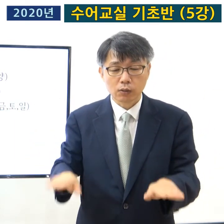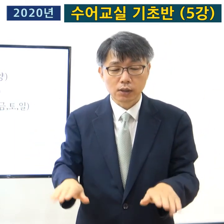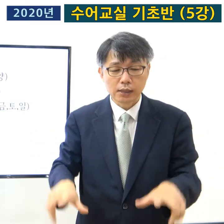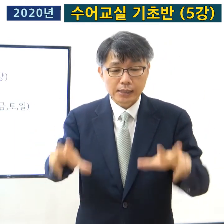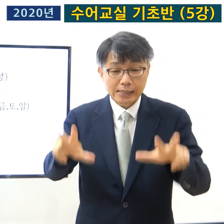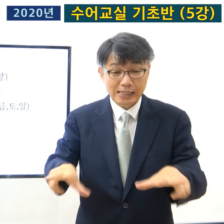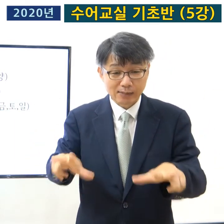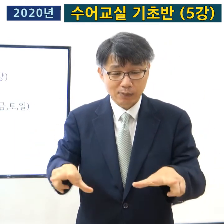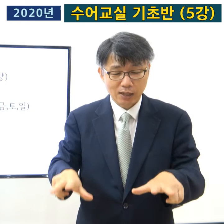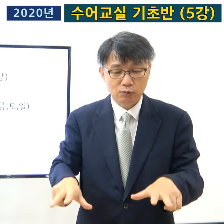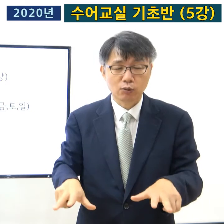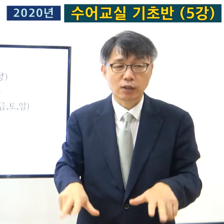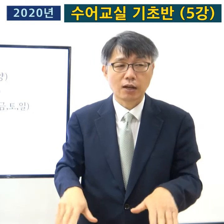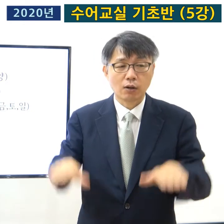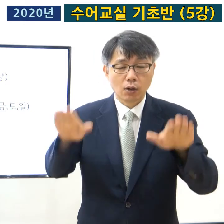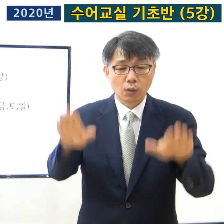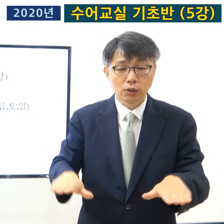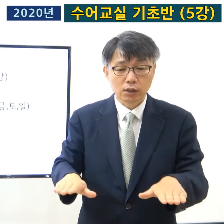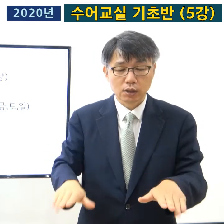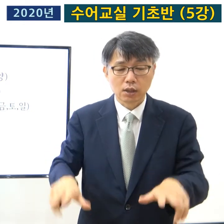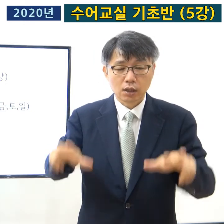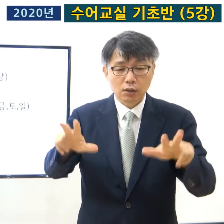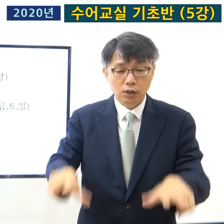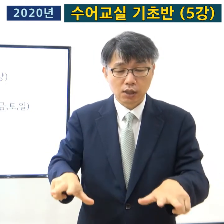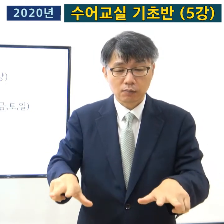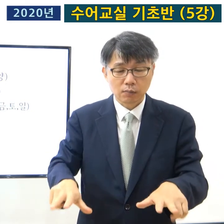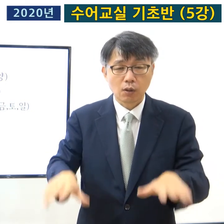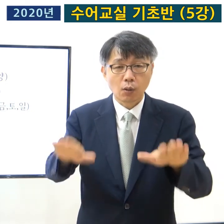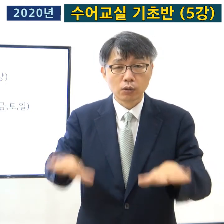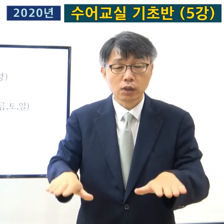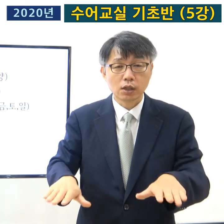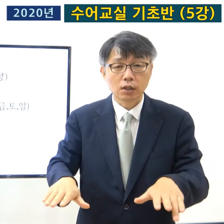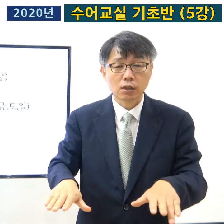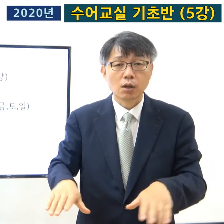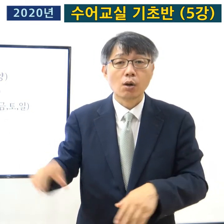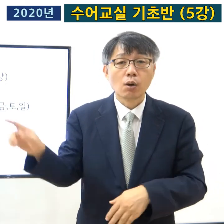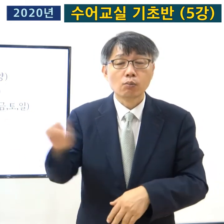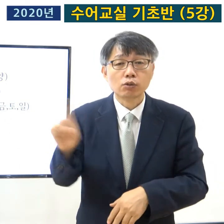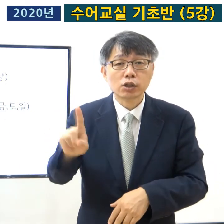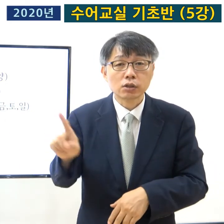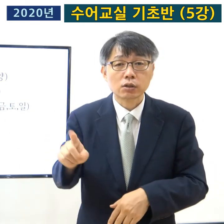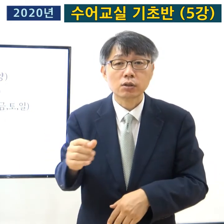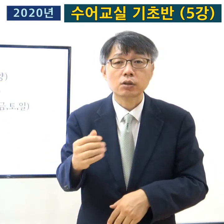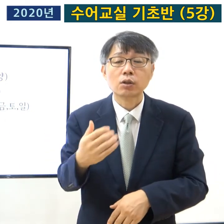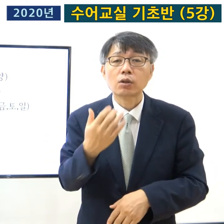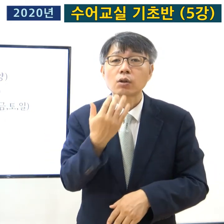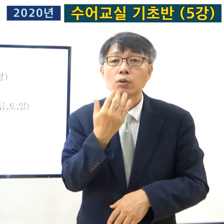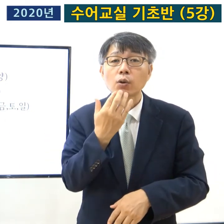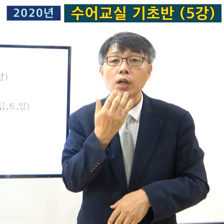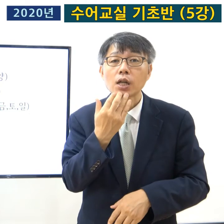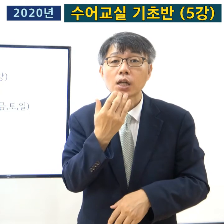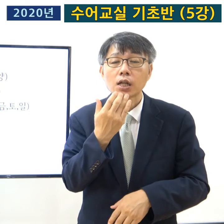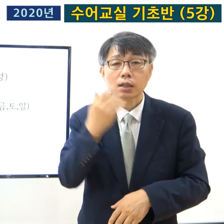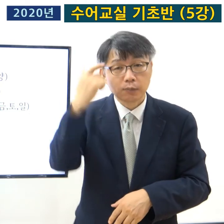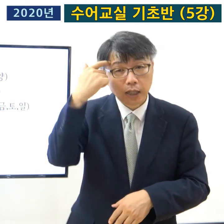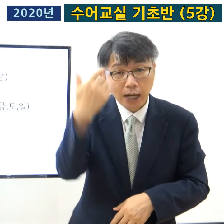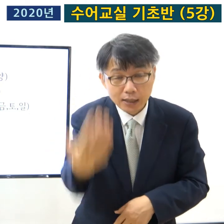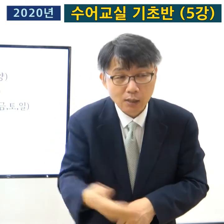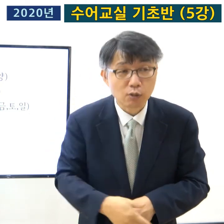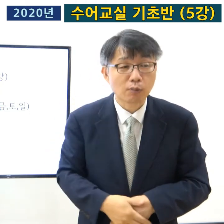오늘 지금이라는 수어인데요. 오늘 지금 오늘이 무슨 요일입니까? 이렇게